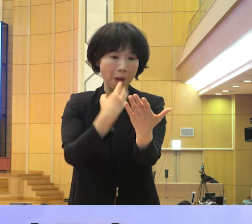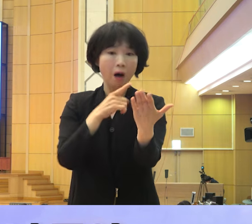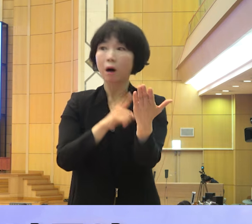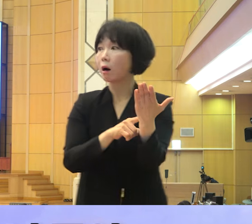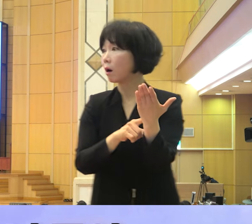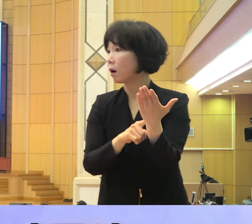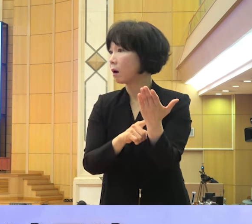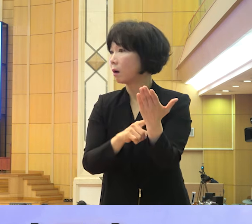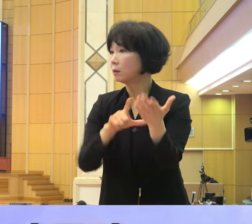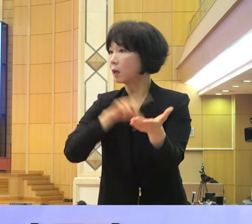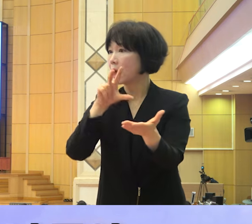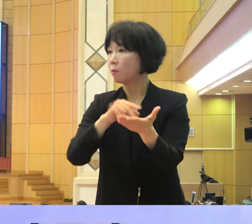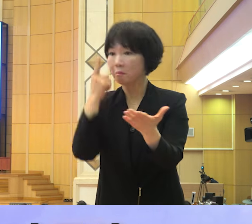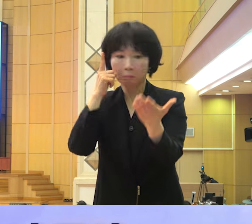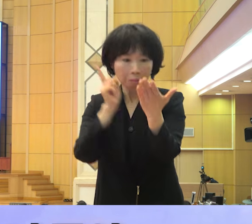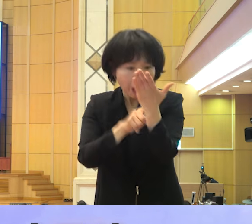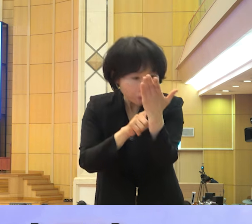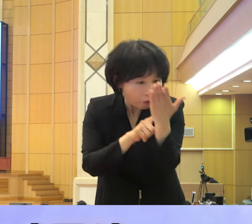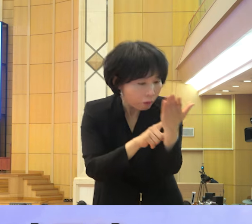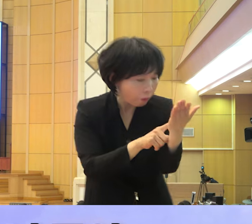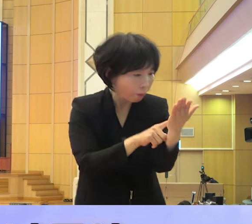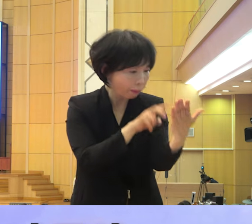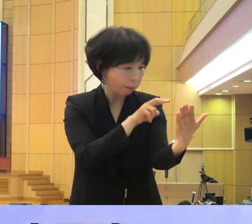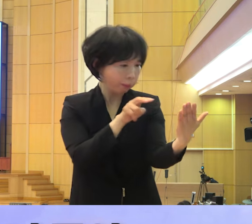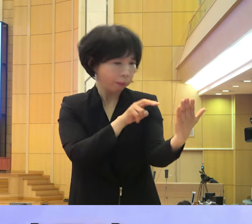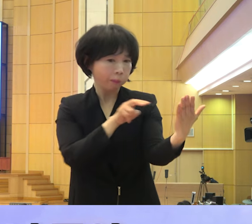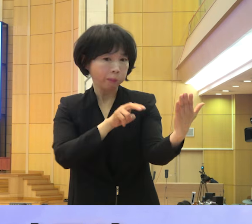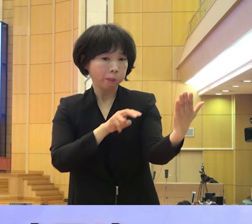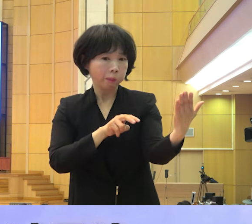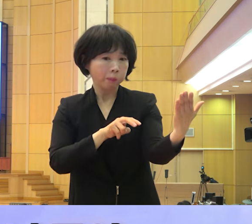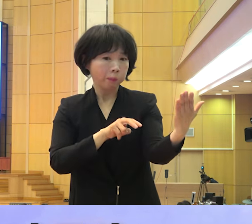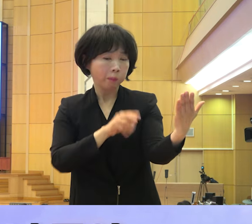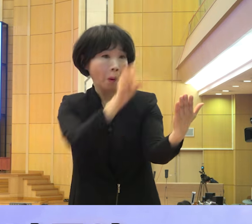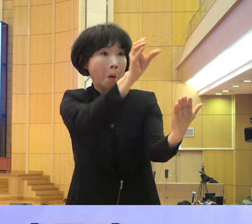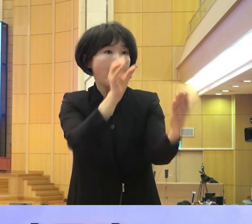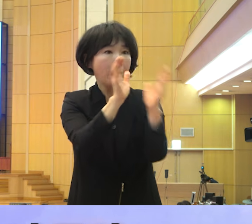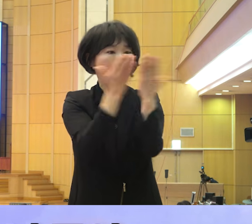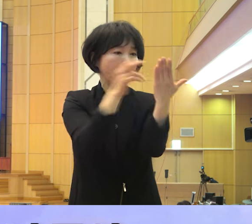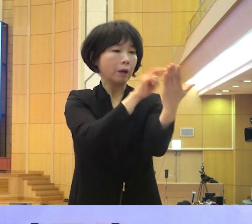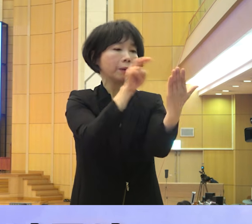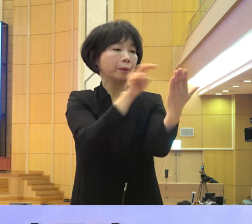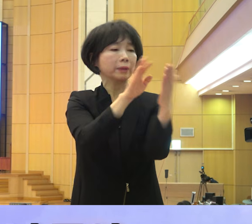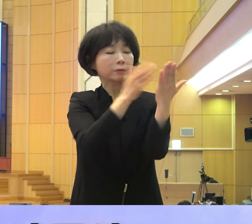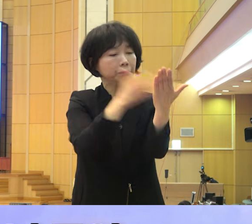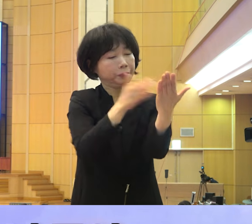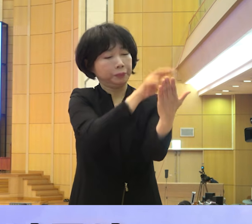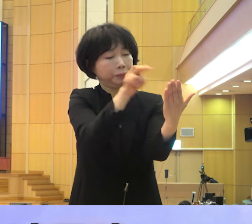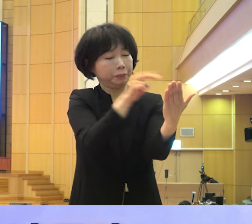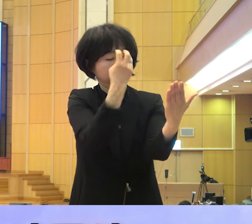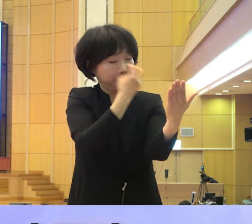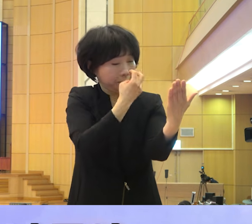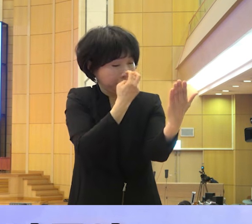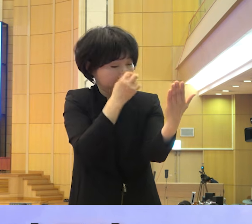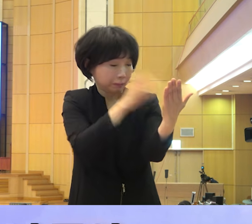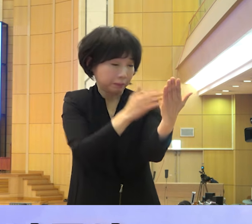신약이라고 하는 제목하에 나온 책을 딱 뽑아 가지고 쭉